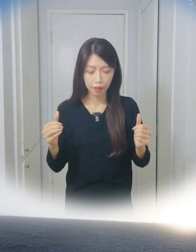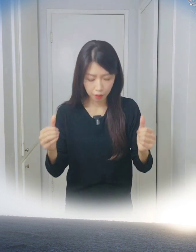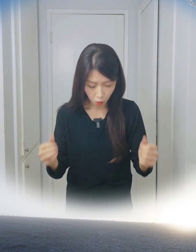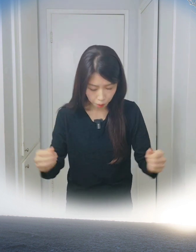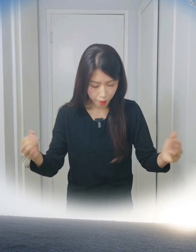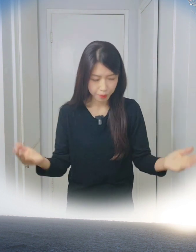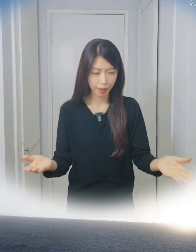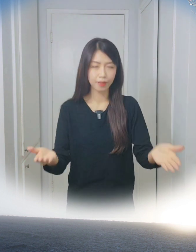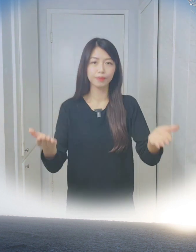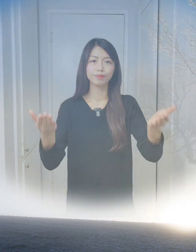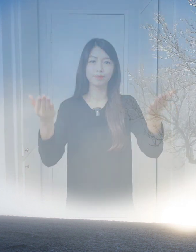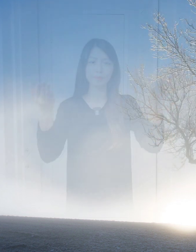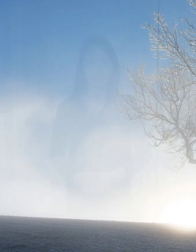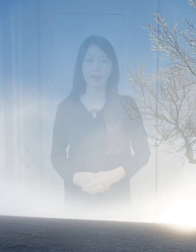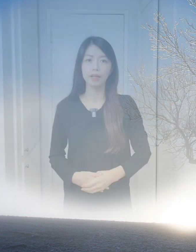표현해줬습니다. 경배합니다.